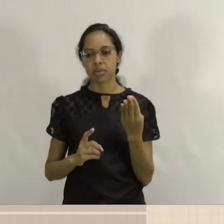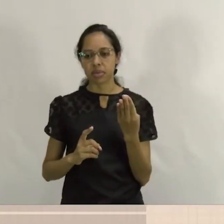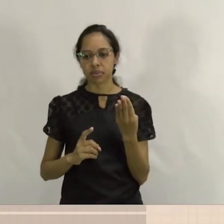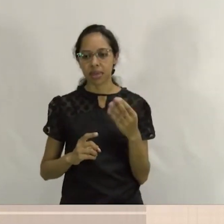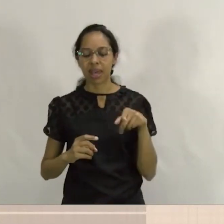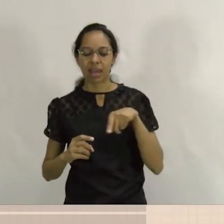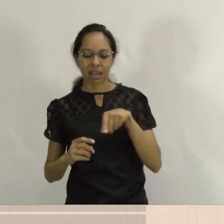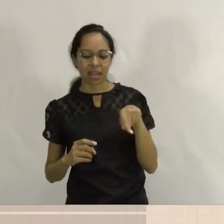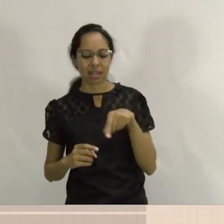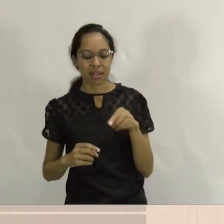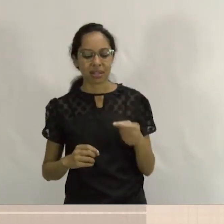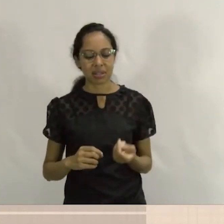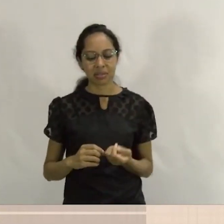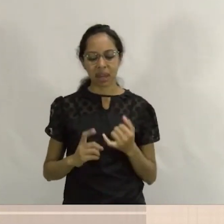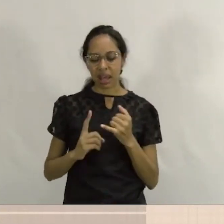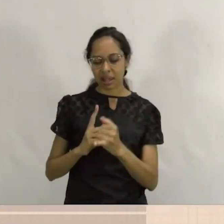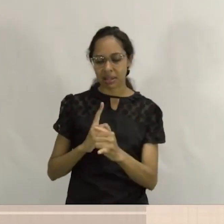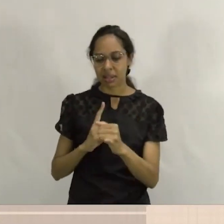fé.